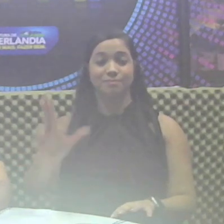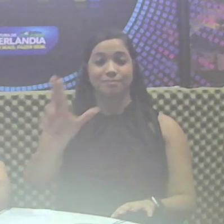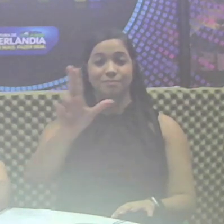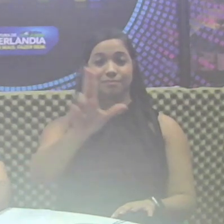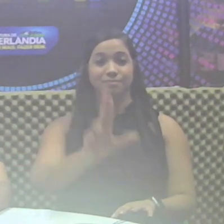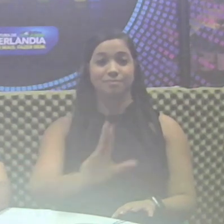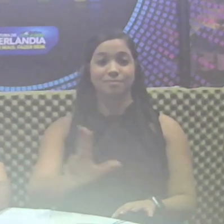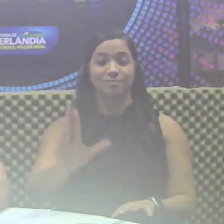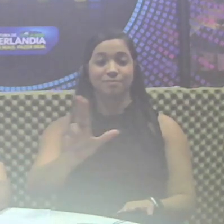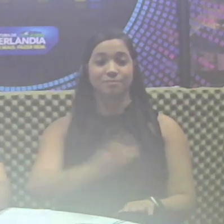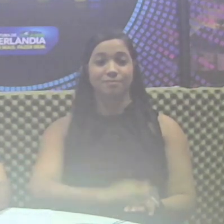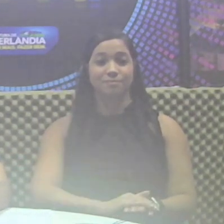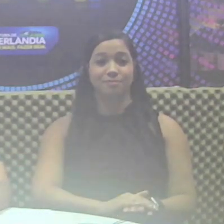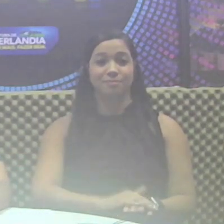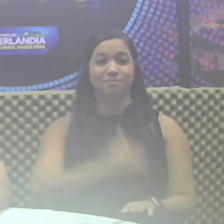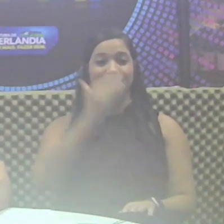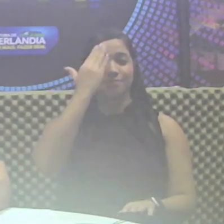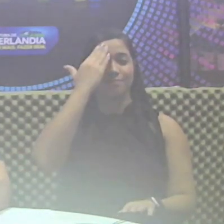Uberlândia,